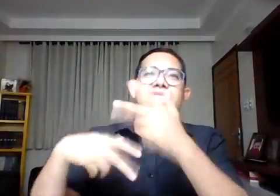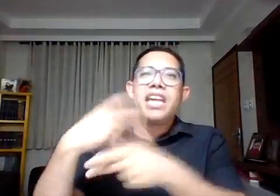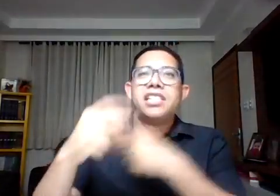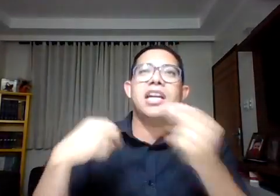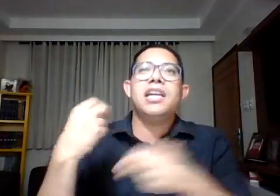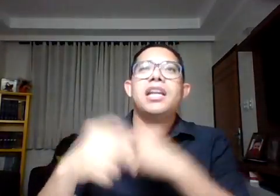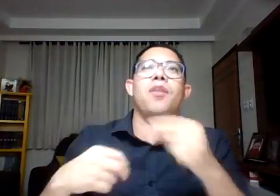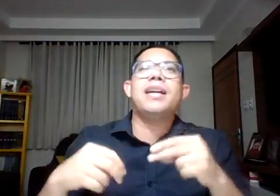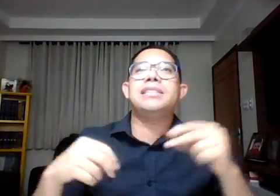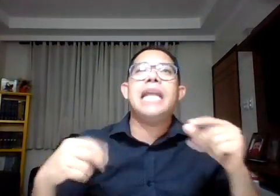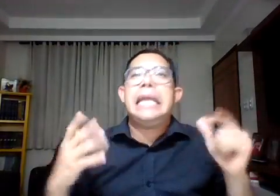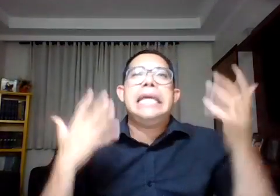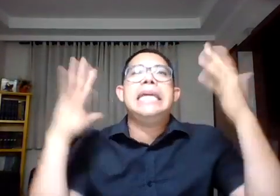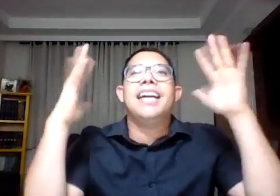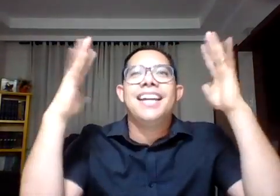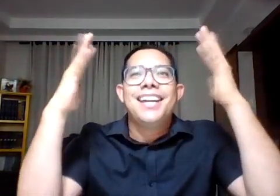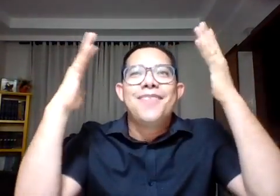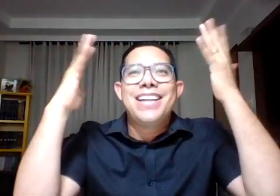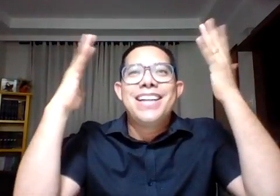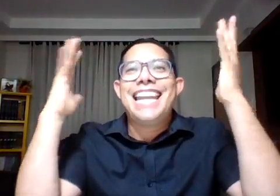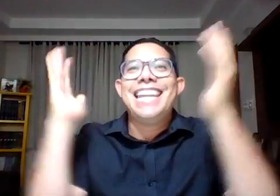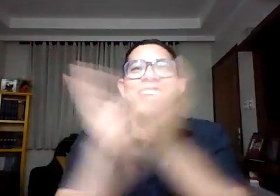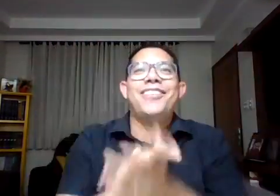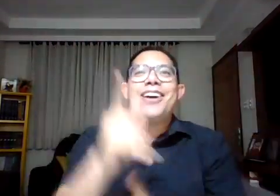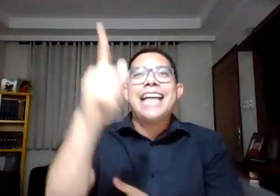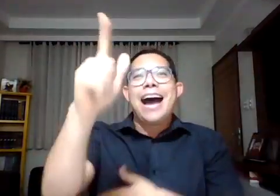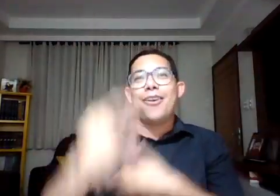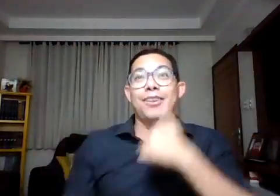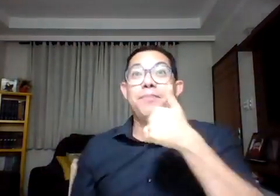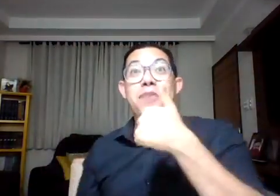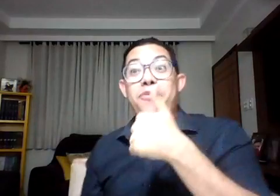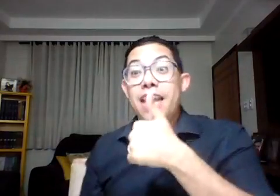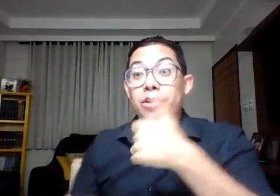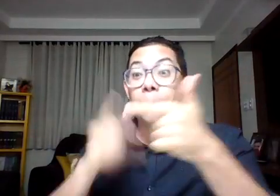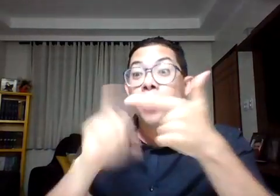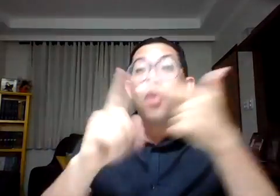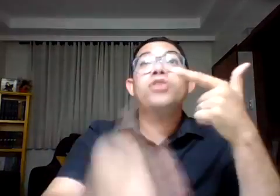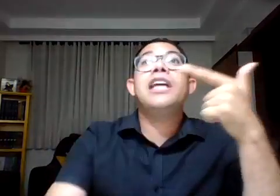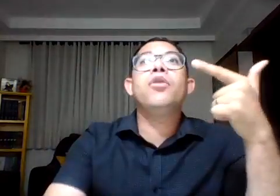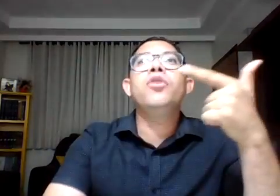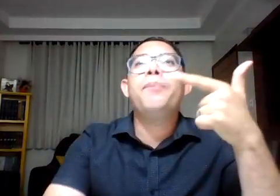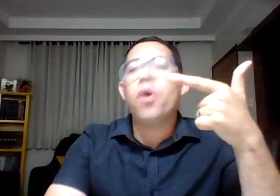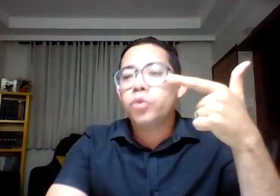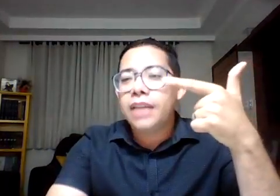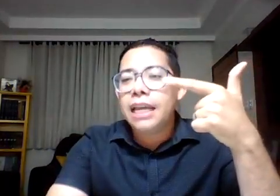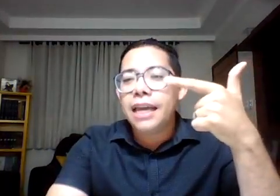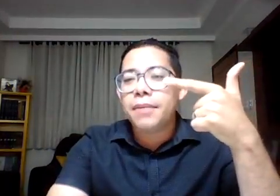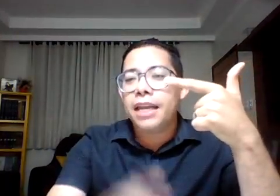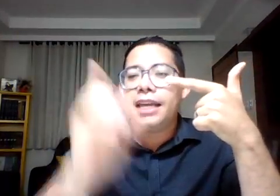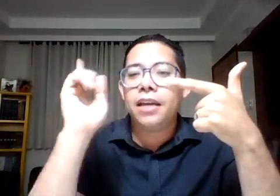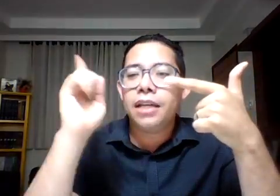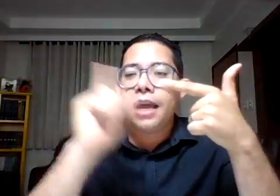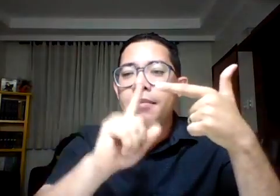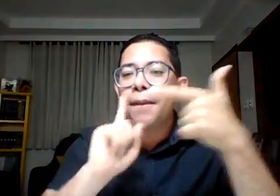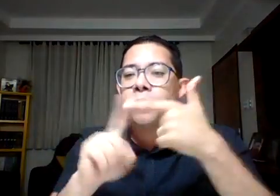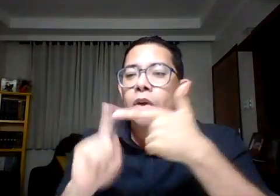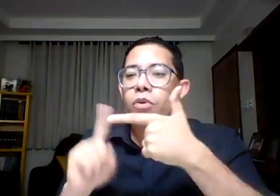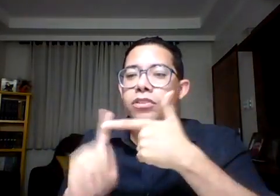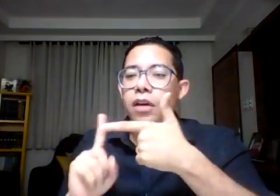presente aí, né? Uma estrelinha no final da aula. Perfeito. O segundo ponto, quem lembra aí? Quem lembra o